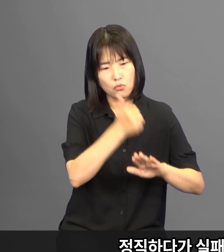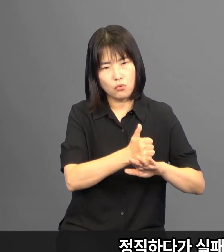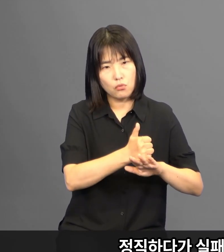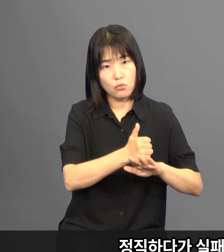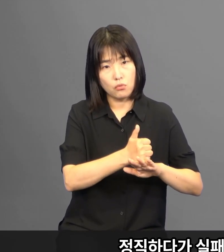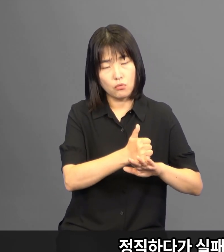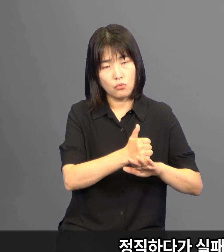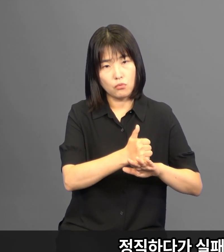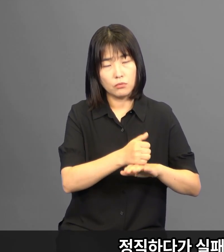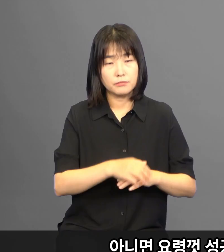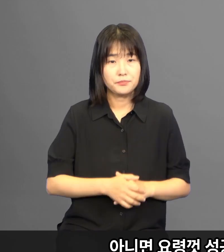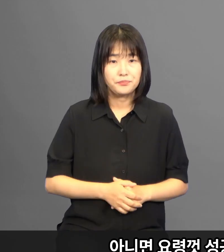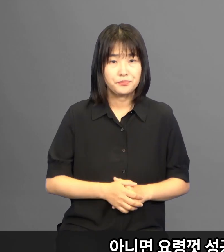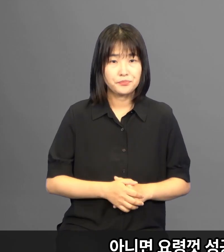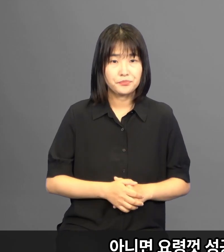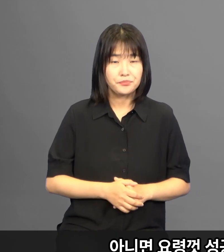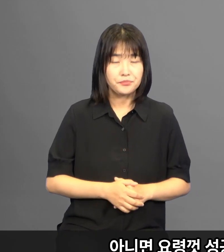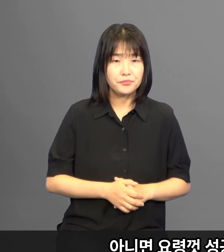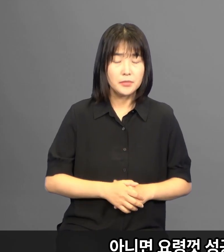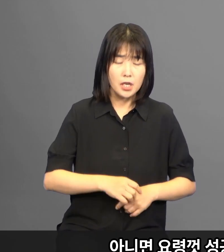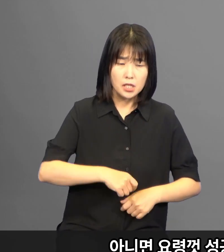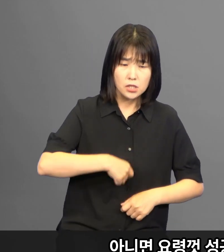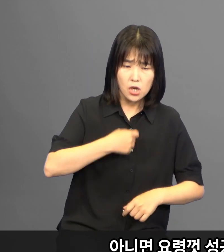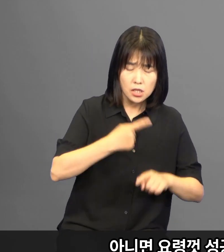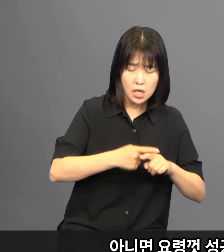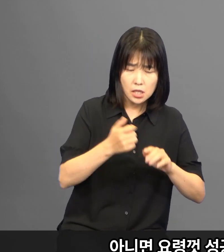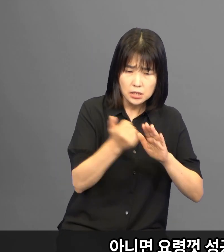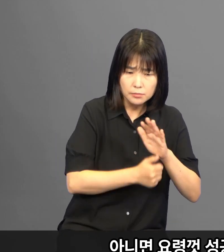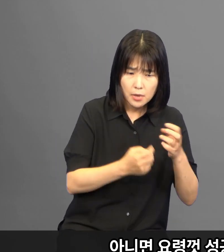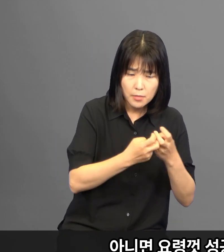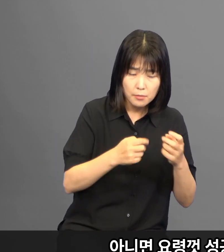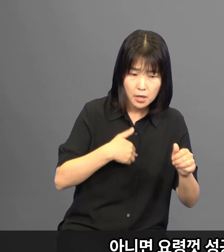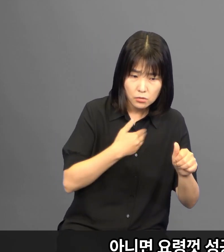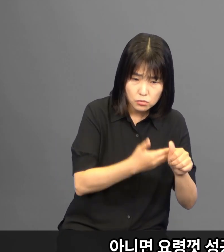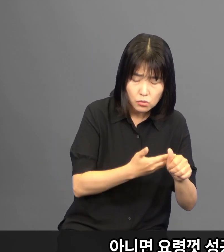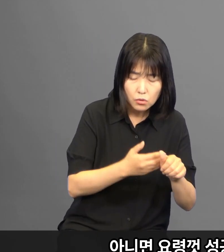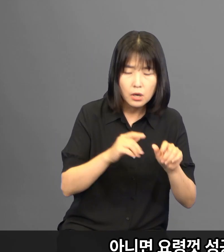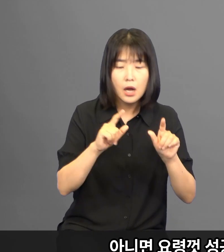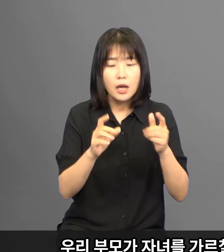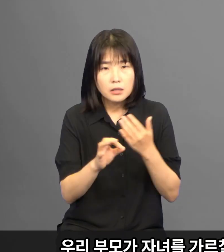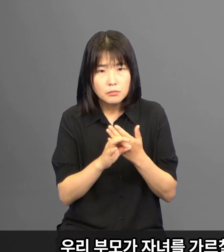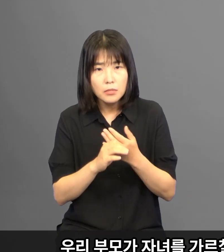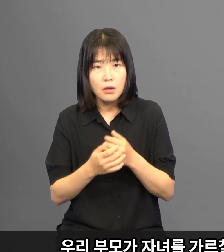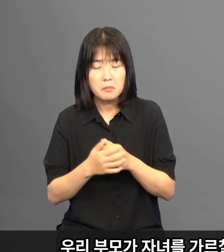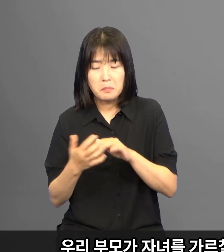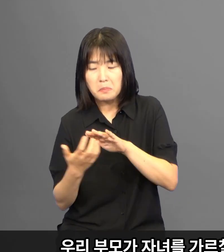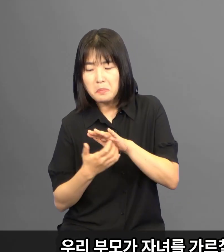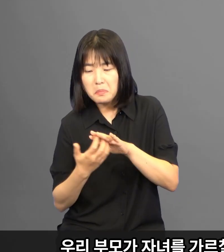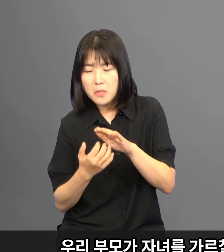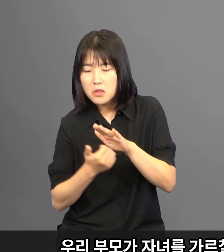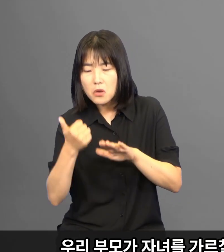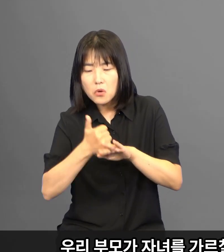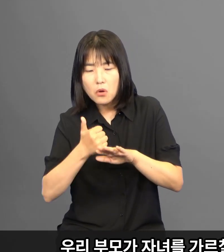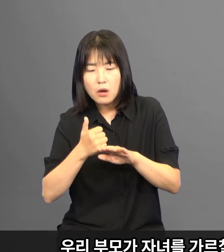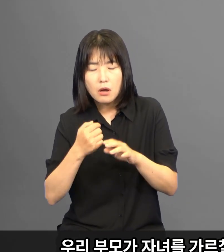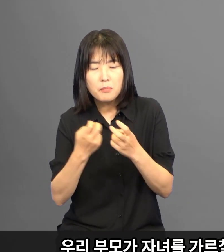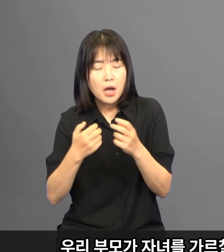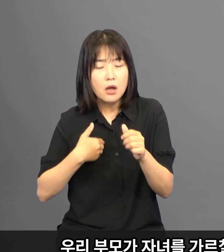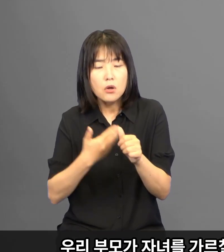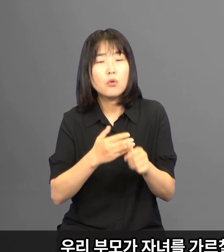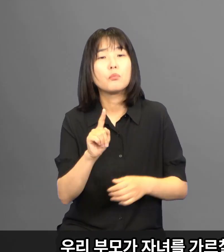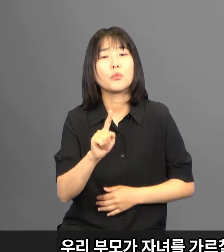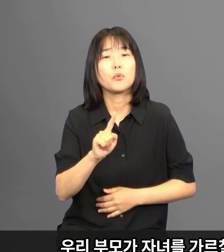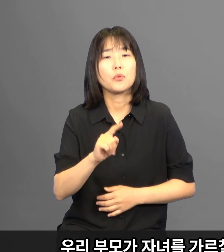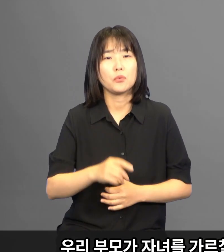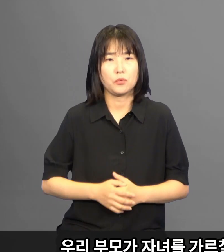정직하다가 실패하는 법을 가르칩니까? 아니면 요령껏 성공하는 법을 가르칩니까? 우리 부모가 자녀를 가르칠 때 그렇게 할